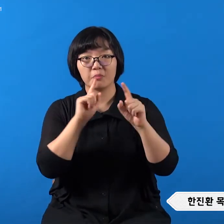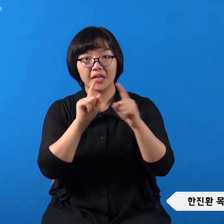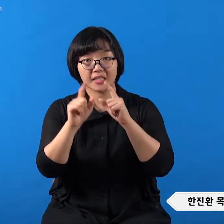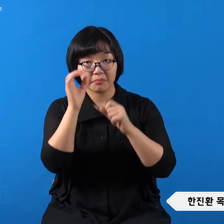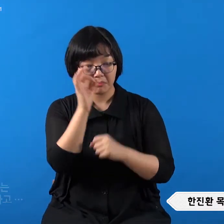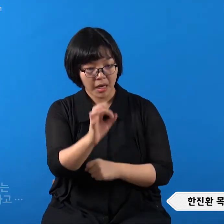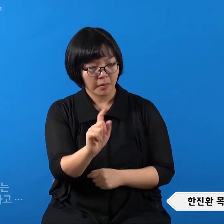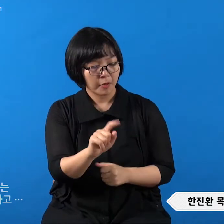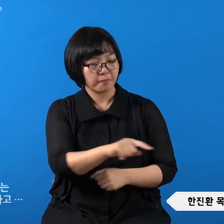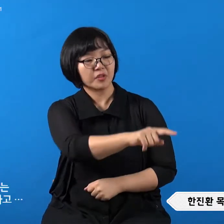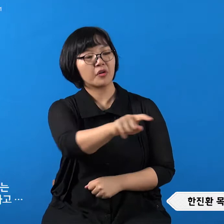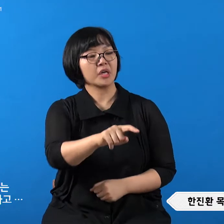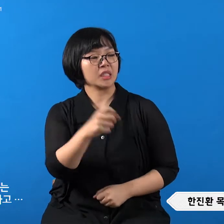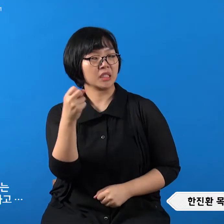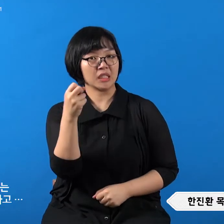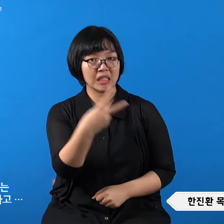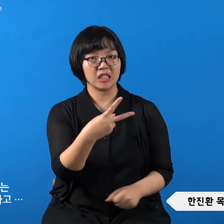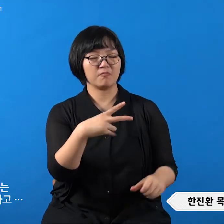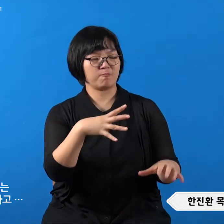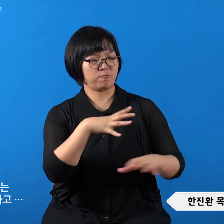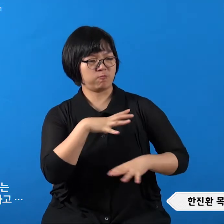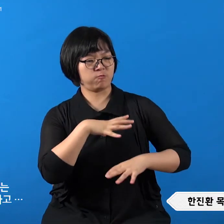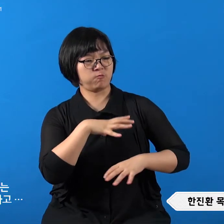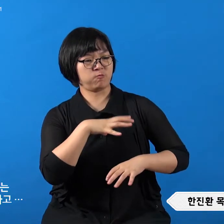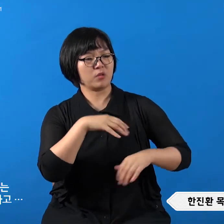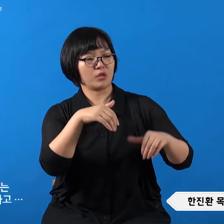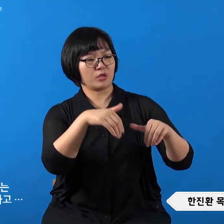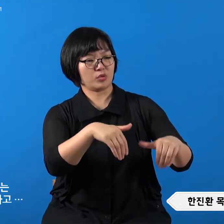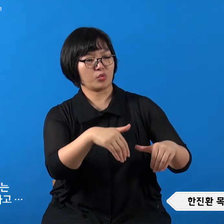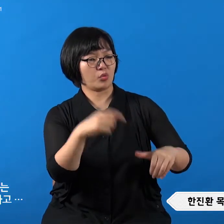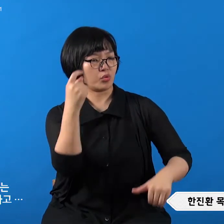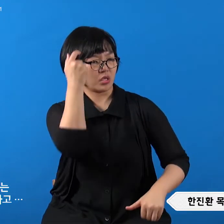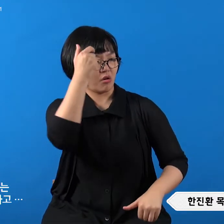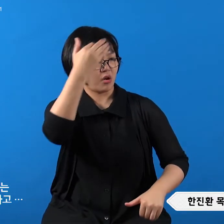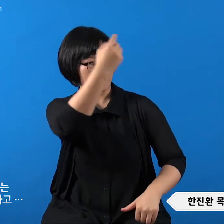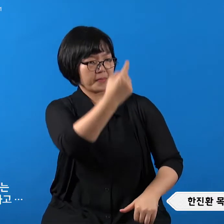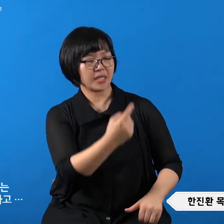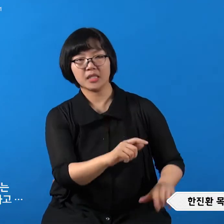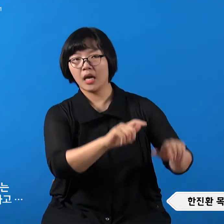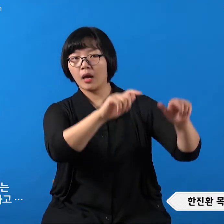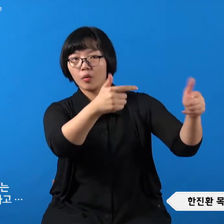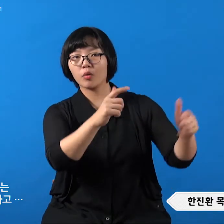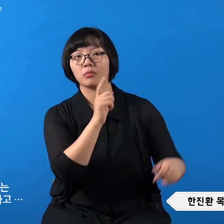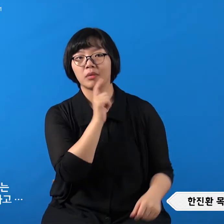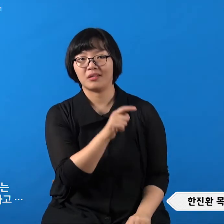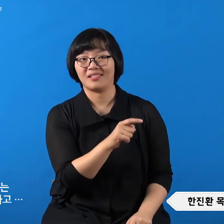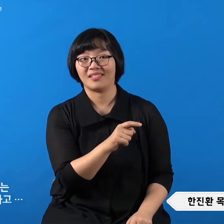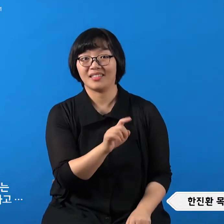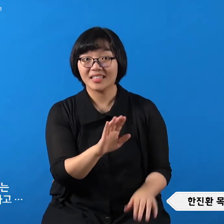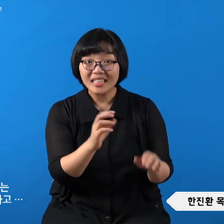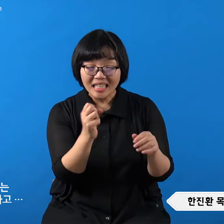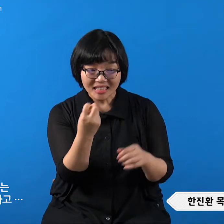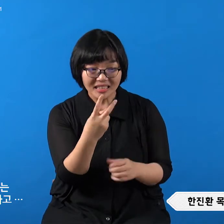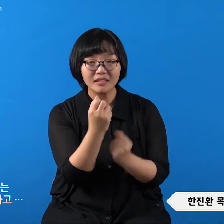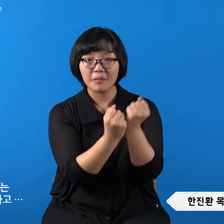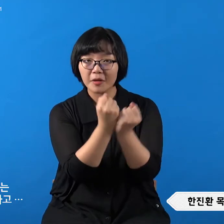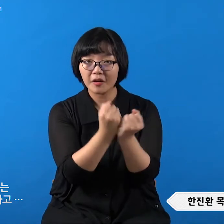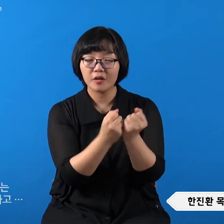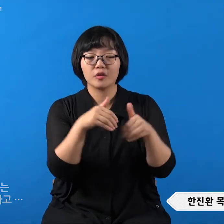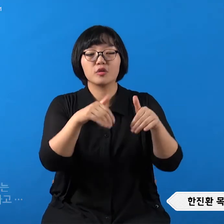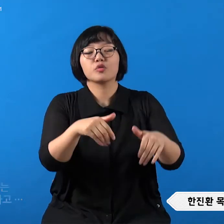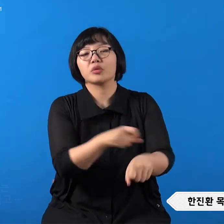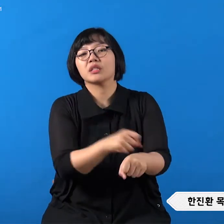보면 너희는 다시 무서워하는 종의 영을 받지 아니하고, 종의 특징은 늘 무서워하는